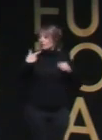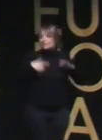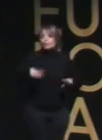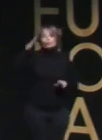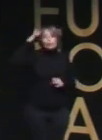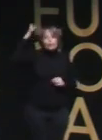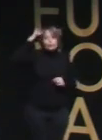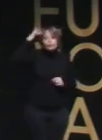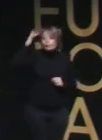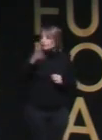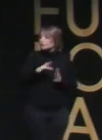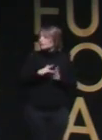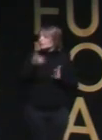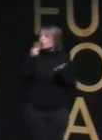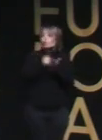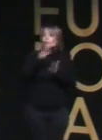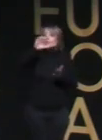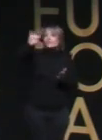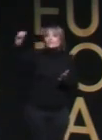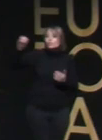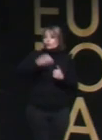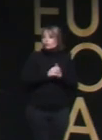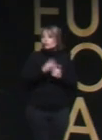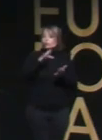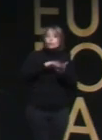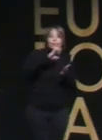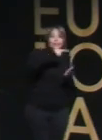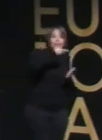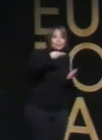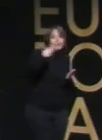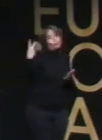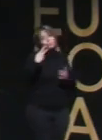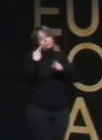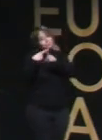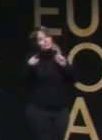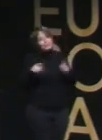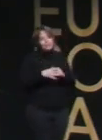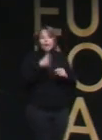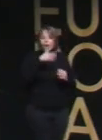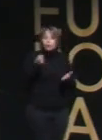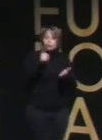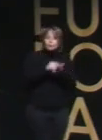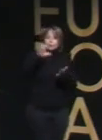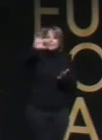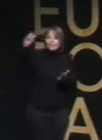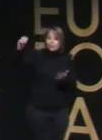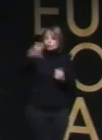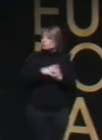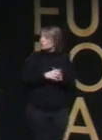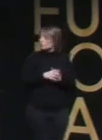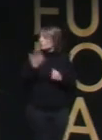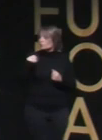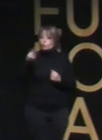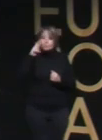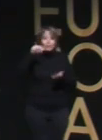adolescentes, hemos vuelto a hacerla eso. Claro, yo como vengo de GB, las tengo más putas, ¿no? Pero yo ahora estoy haciendo otra vez la ESO con mi hija. O sea, yo me veo estudiando